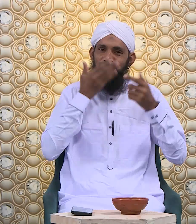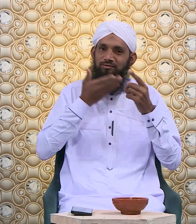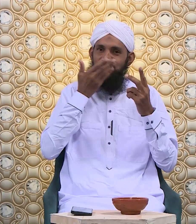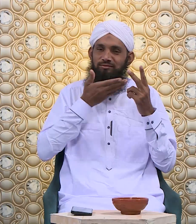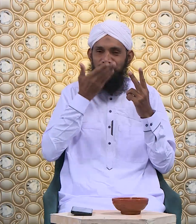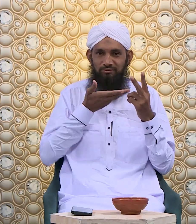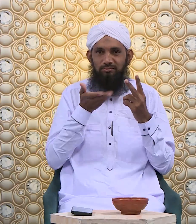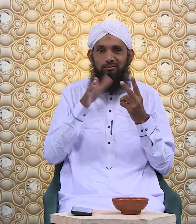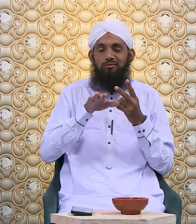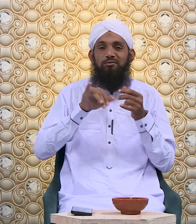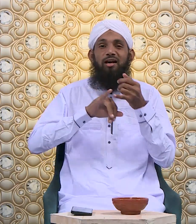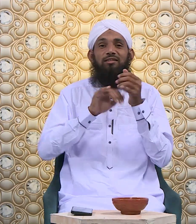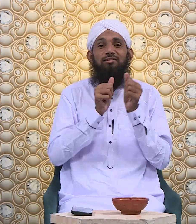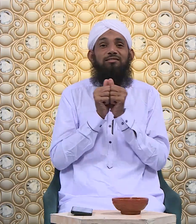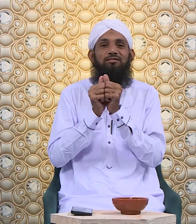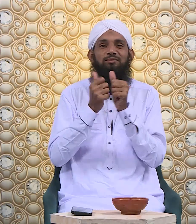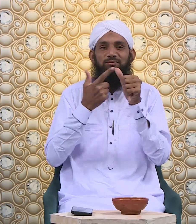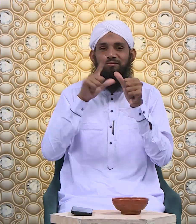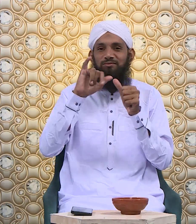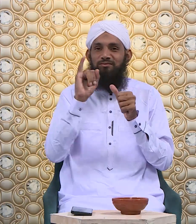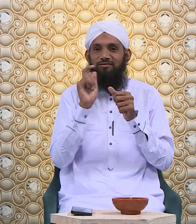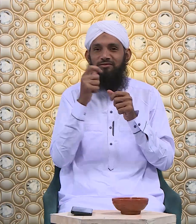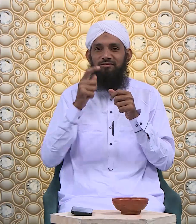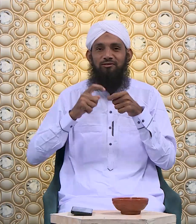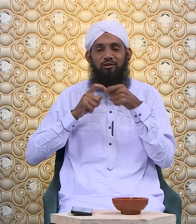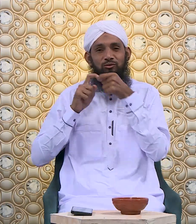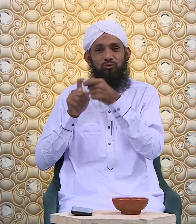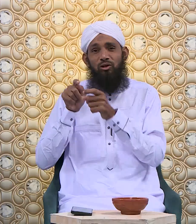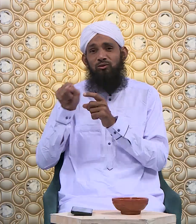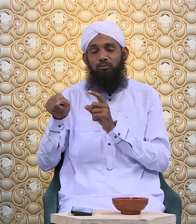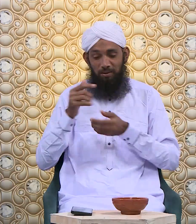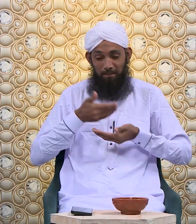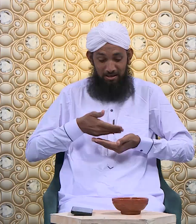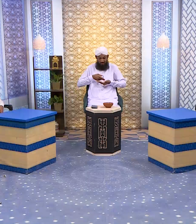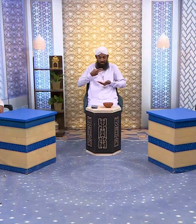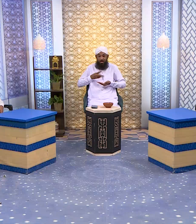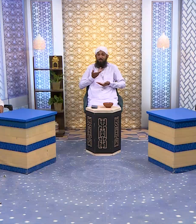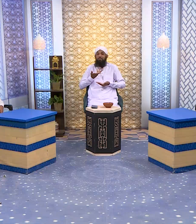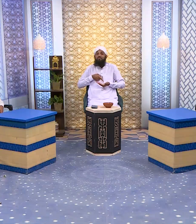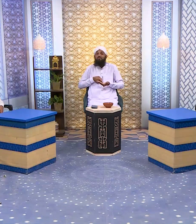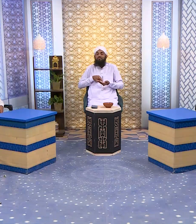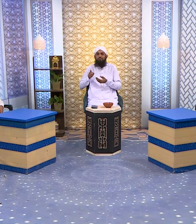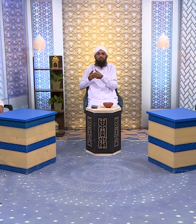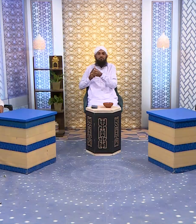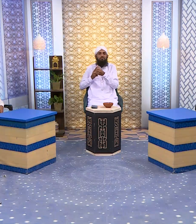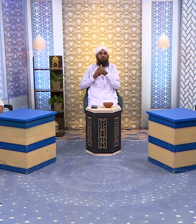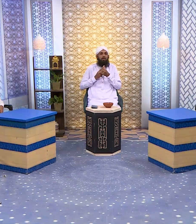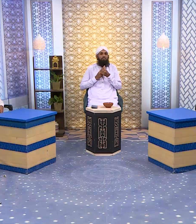تعالی وجہوالکریم سے دریافت فرمایا تم نے اس فرزند کا نام کیا رکھا ہے عرض کی یا رسول اللہ صلی اللہ علیہ